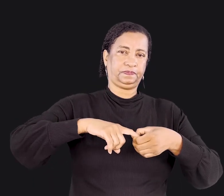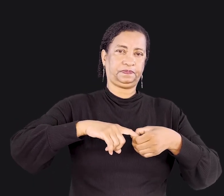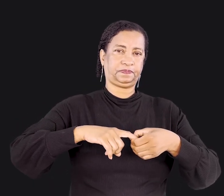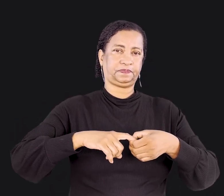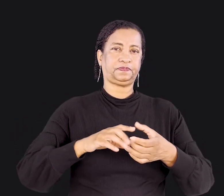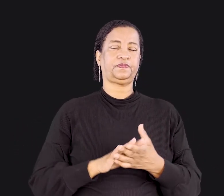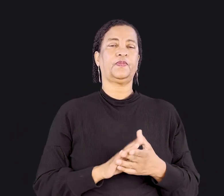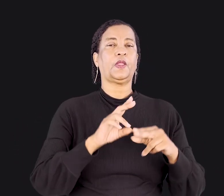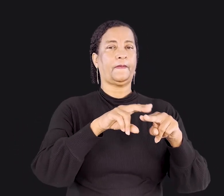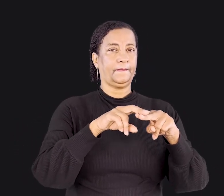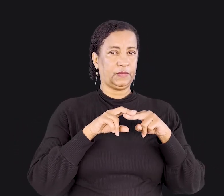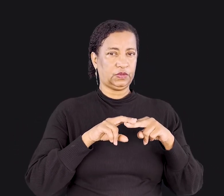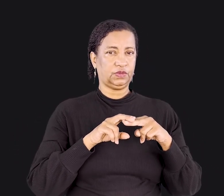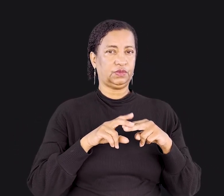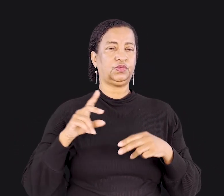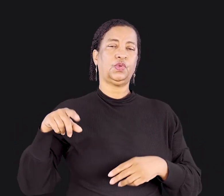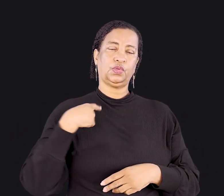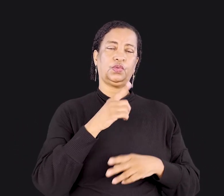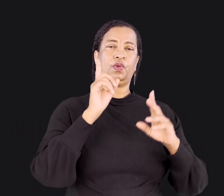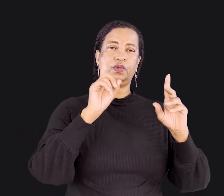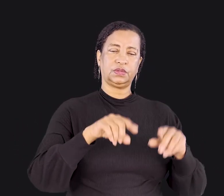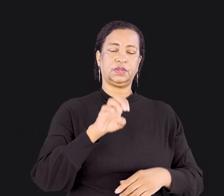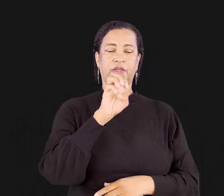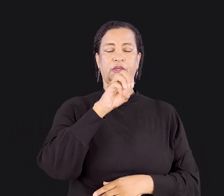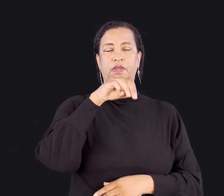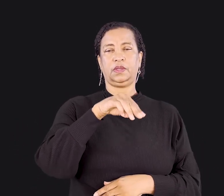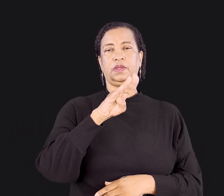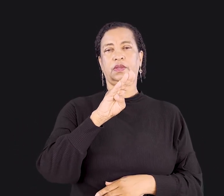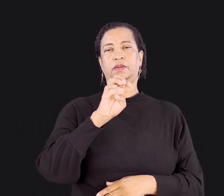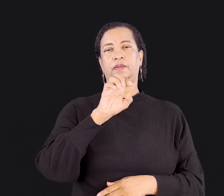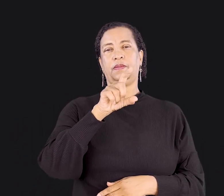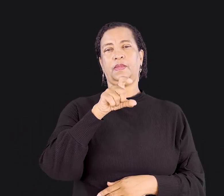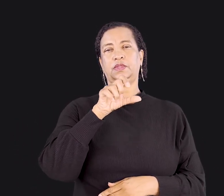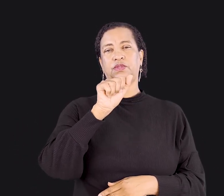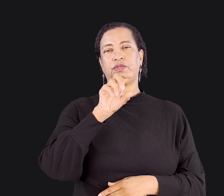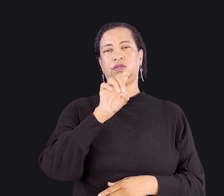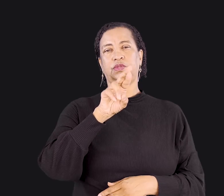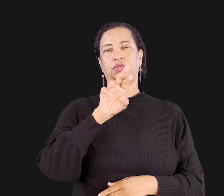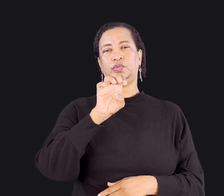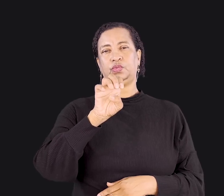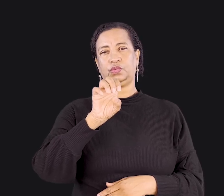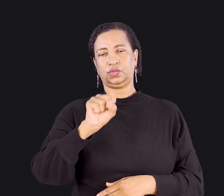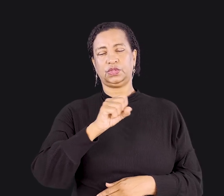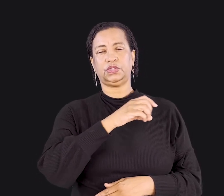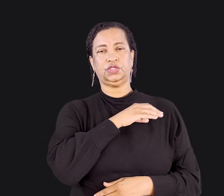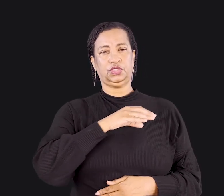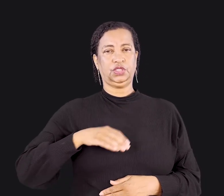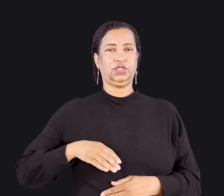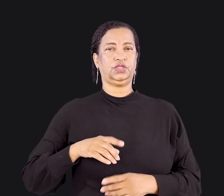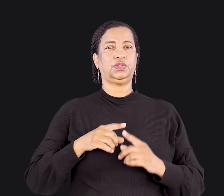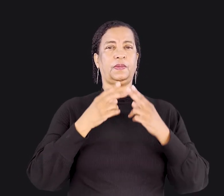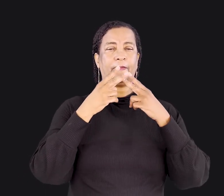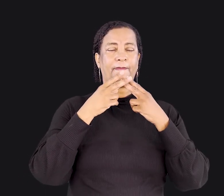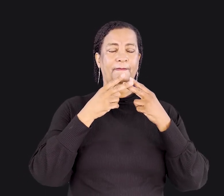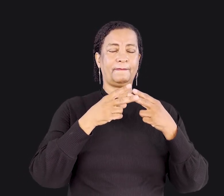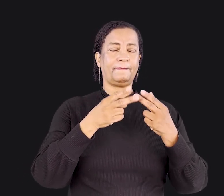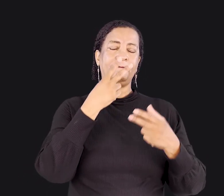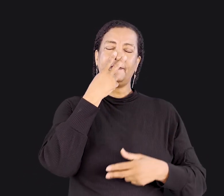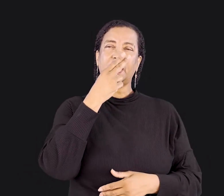reconciliação. Portanto, somos embaixadores de Cristo, como se Deus estivesse fazendo o seu apelo por nosso intermédio. Por